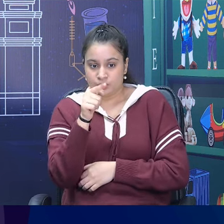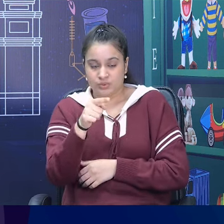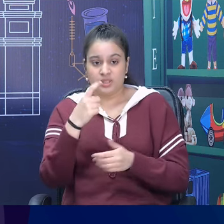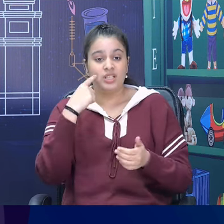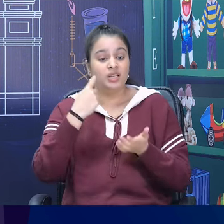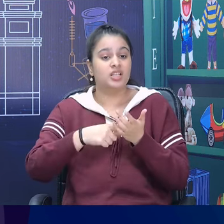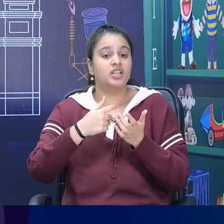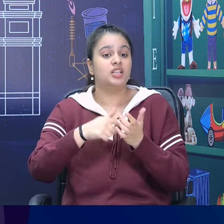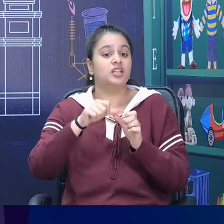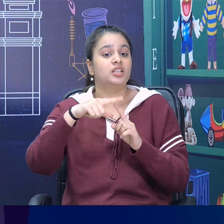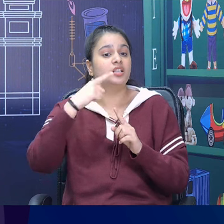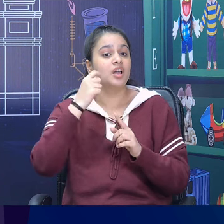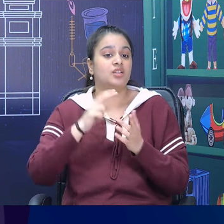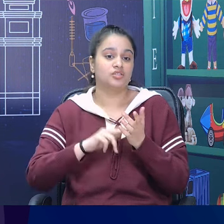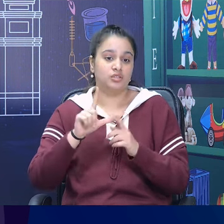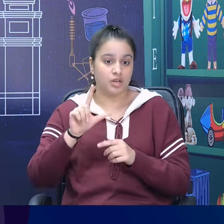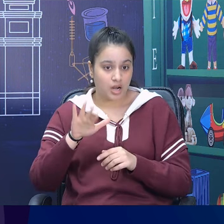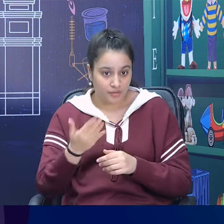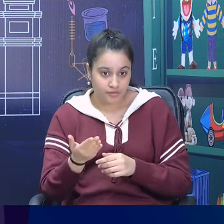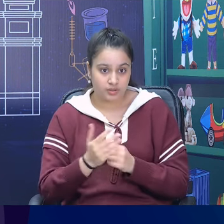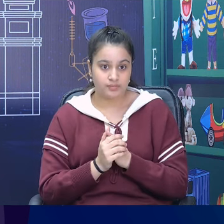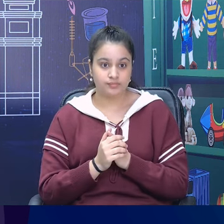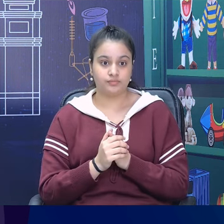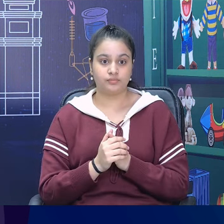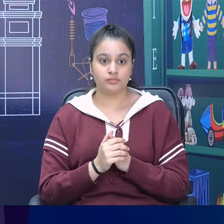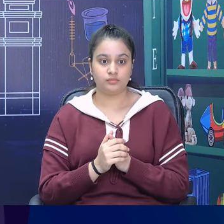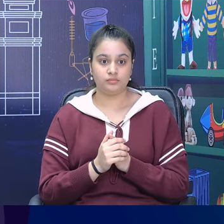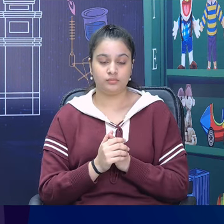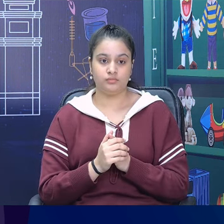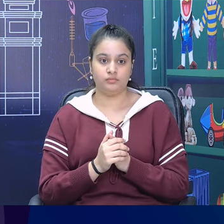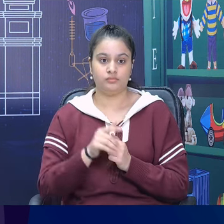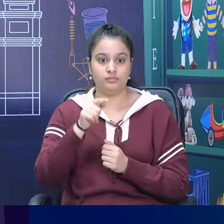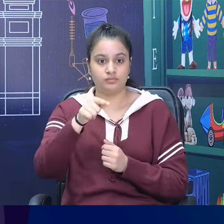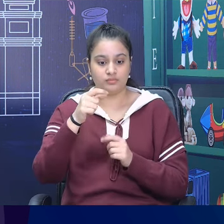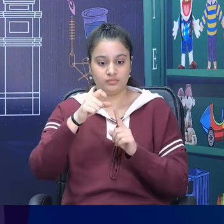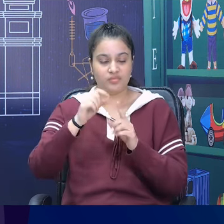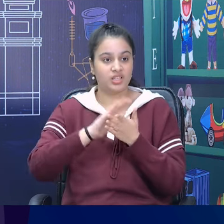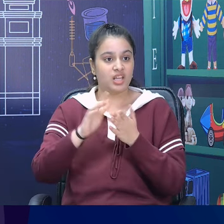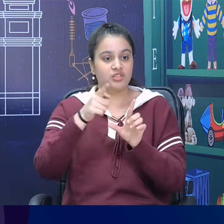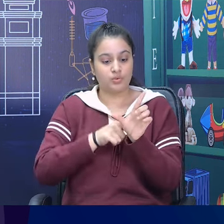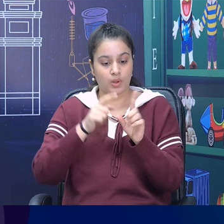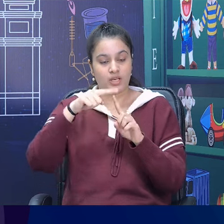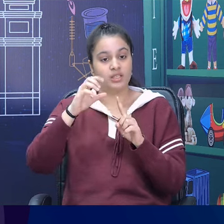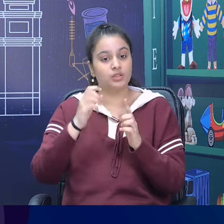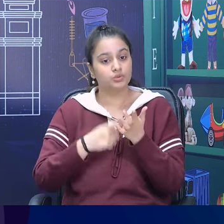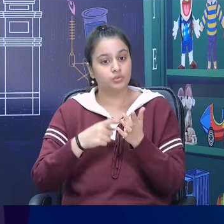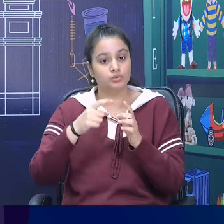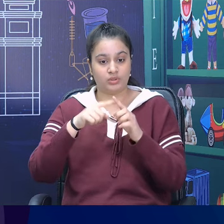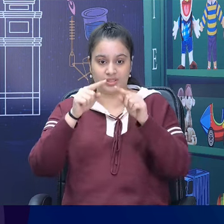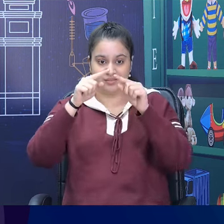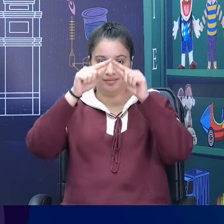एजिस्ट करता है आपके नेचर के अंदर उसका सबसे अच्छा एग्जांपल है जब हम पाइथागोरस थ्योरम की हेल्प से हम समझना चाहते हैं जब हम एक ट्रायंगल लेते